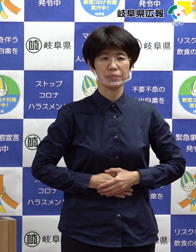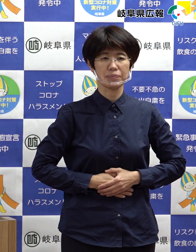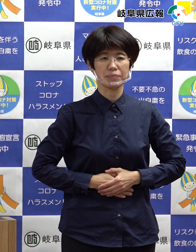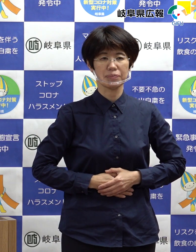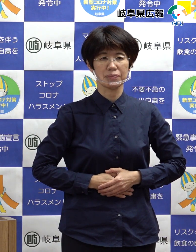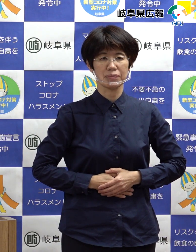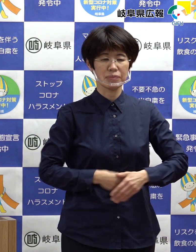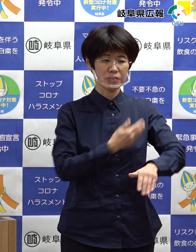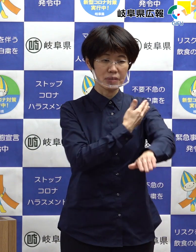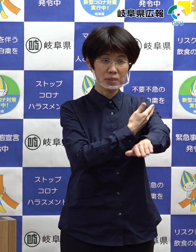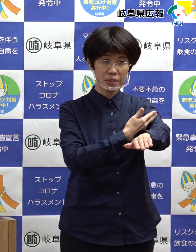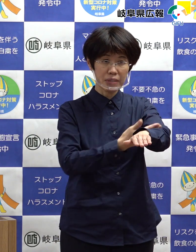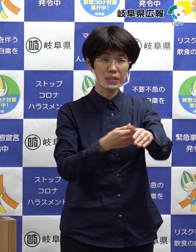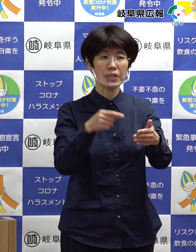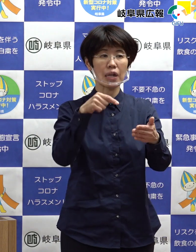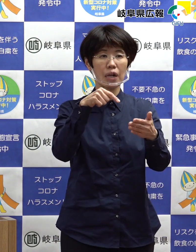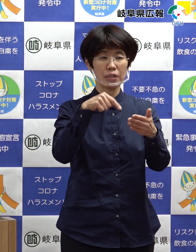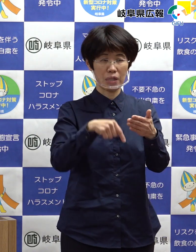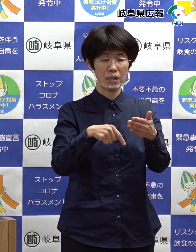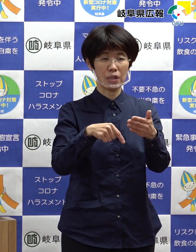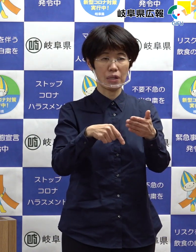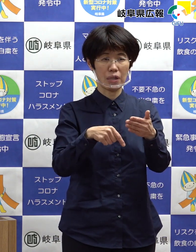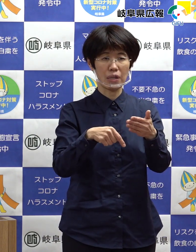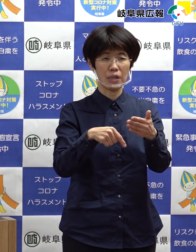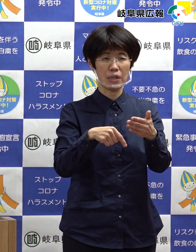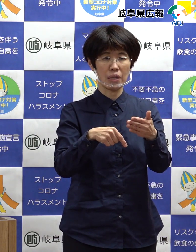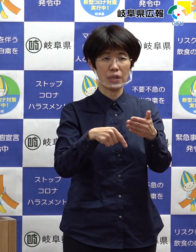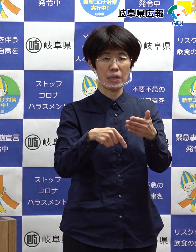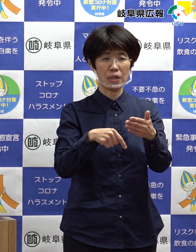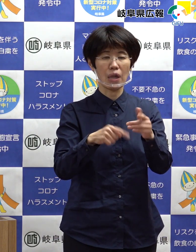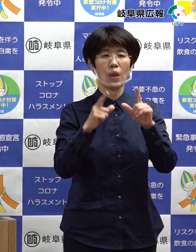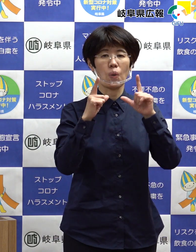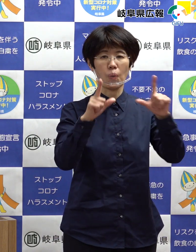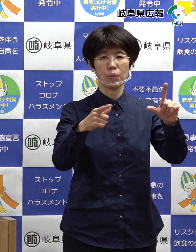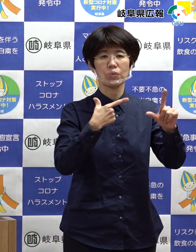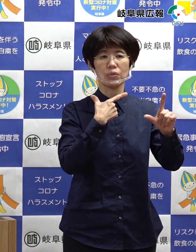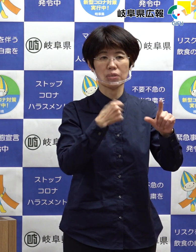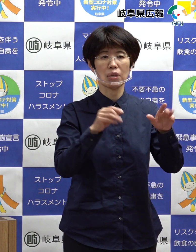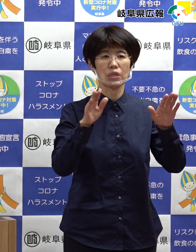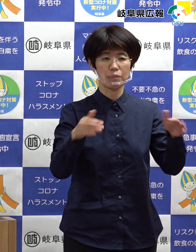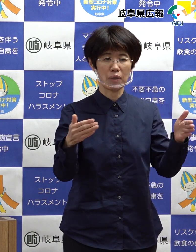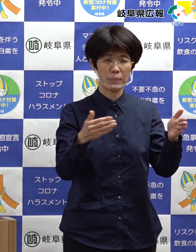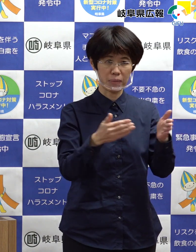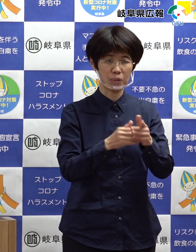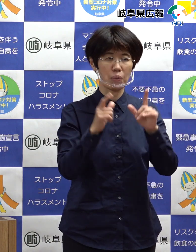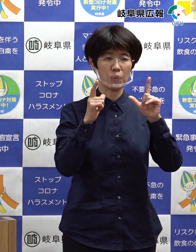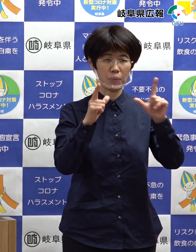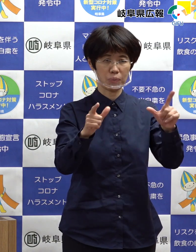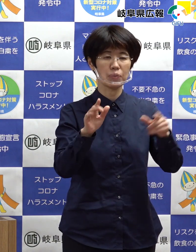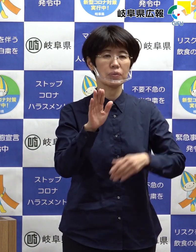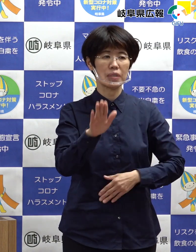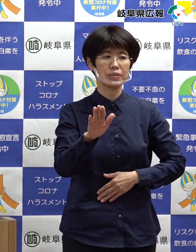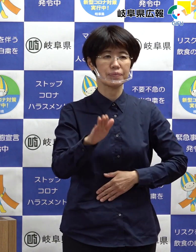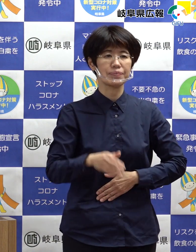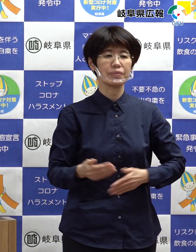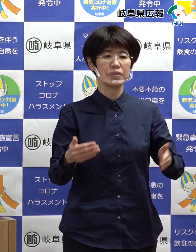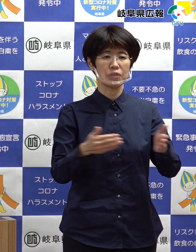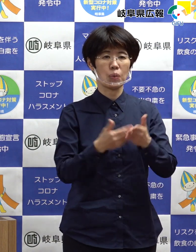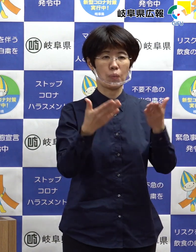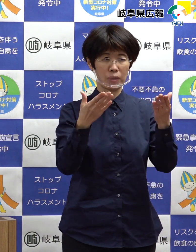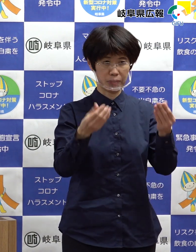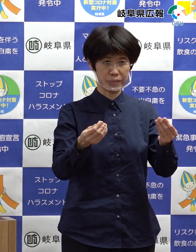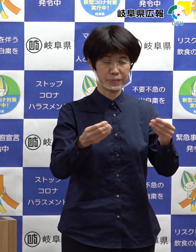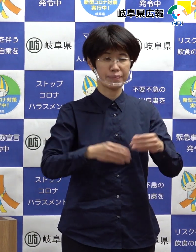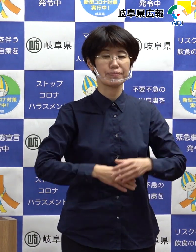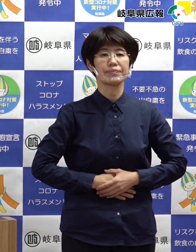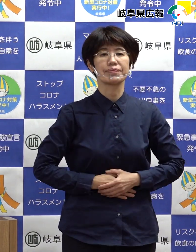事態の推移の中で節目節目でまたご報告したいと思いますが、今日のところはそういうことでございます。以上です。